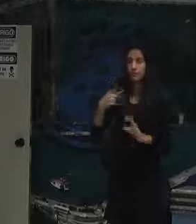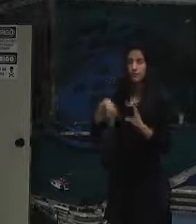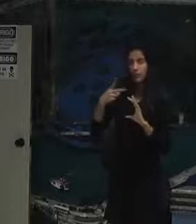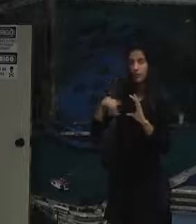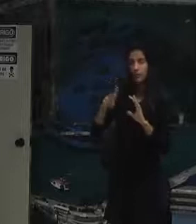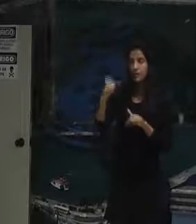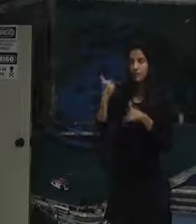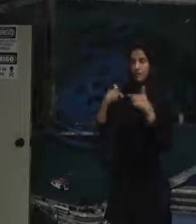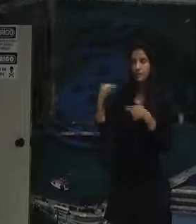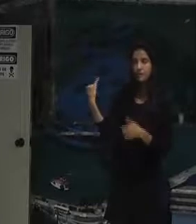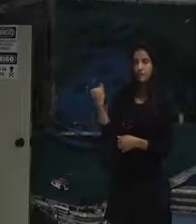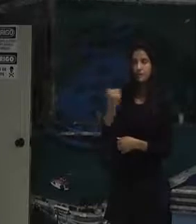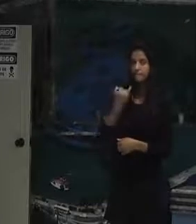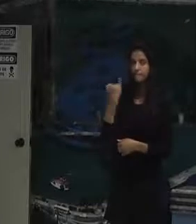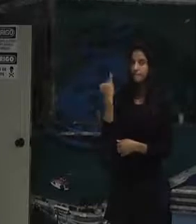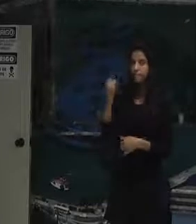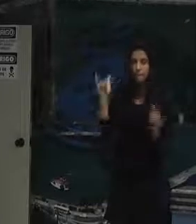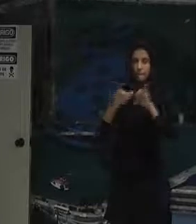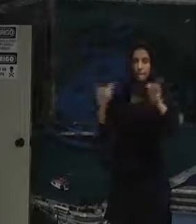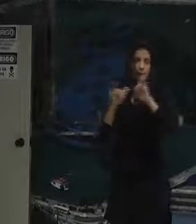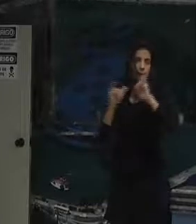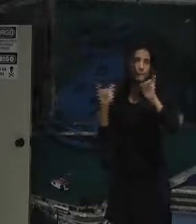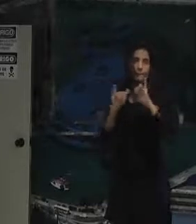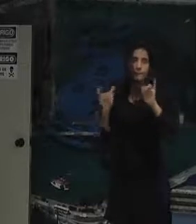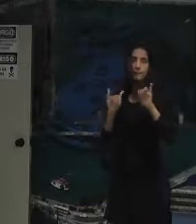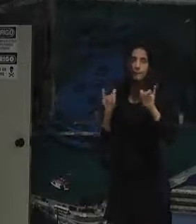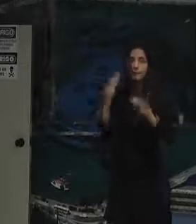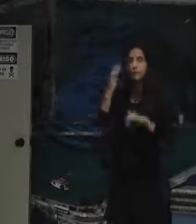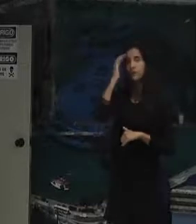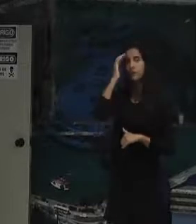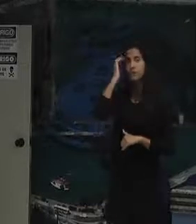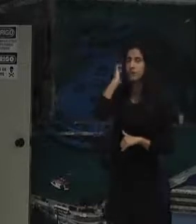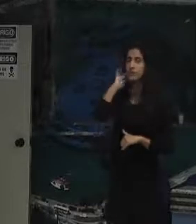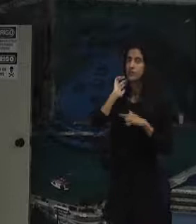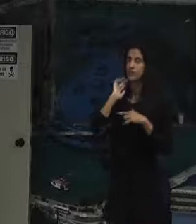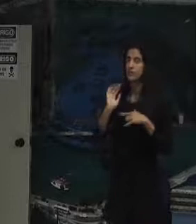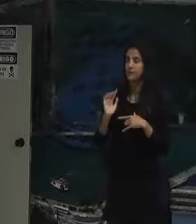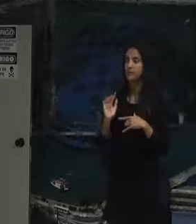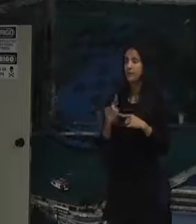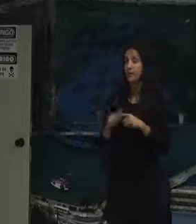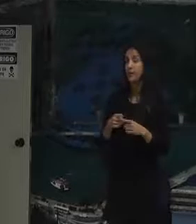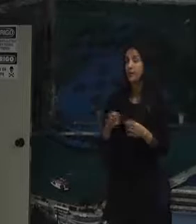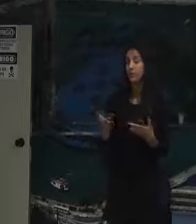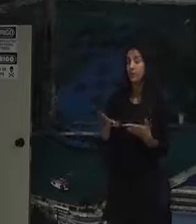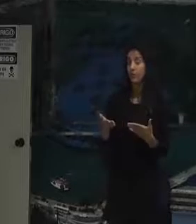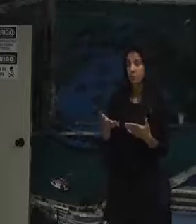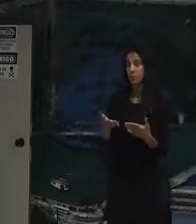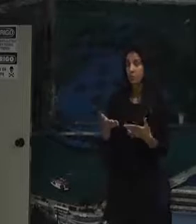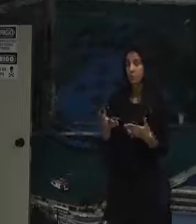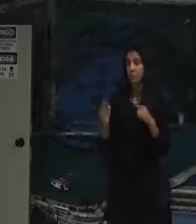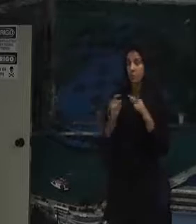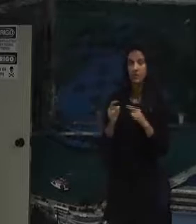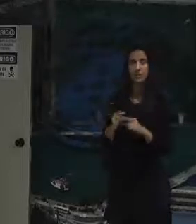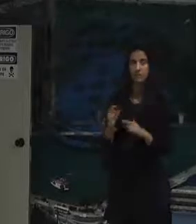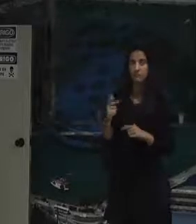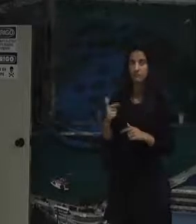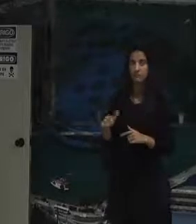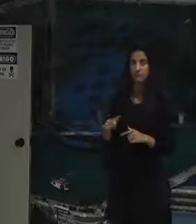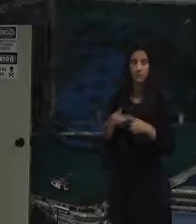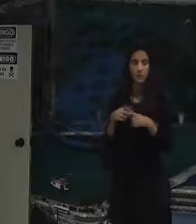trabalho importante na publicação desse código tributário, ao qual fomos criticados, mas hoje já cabe uma correção, uma manutenção